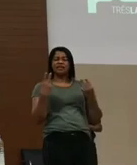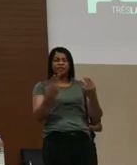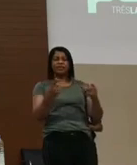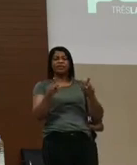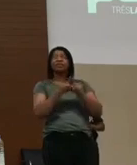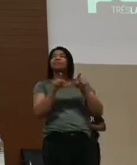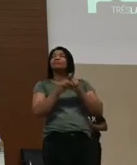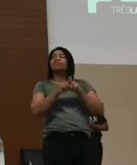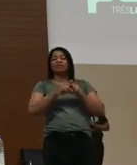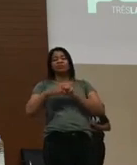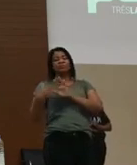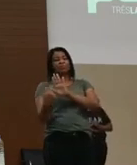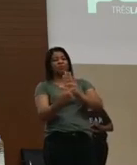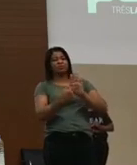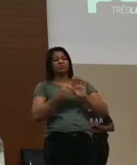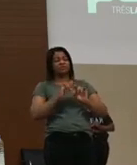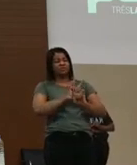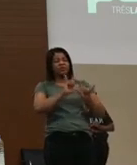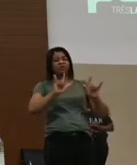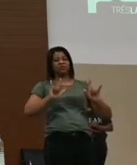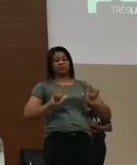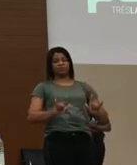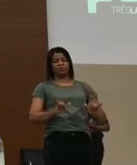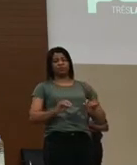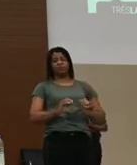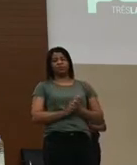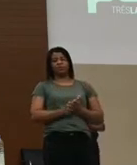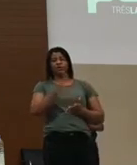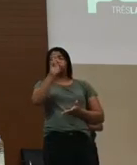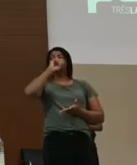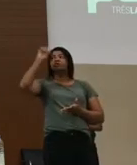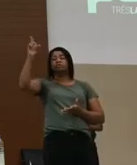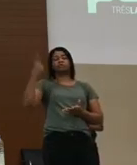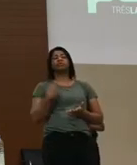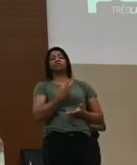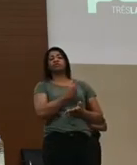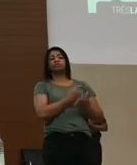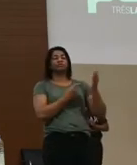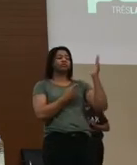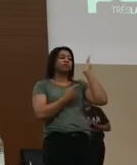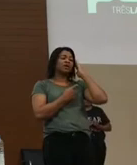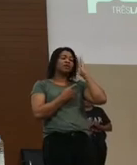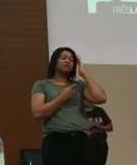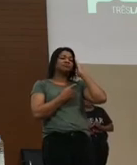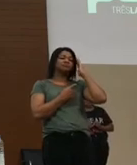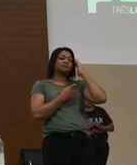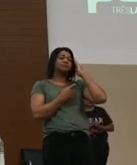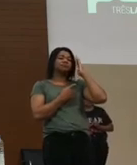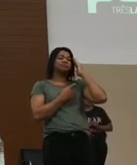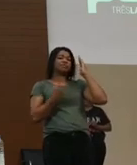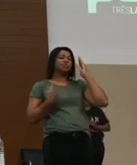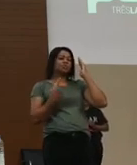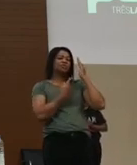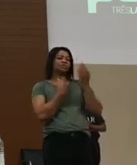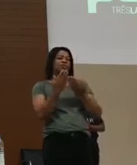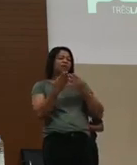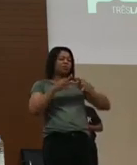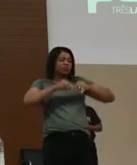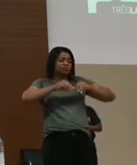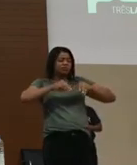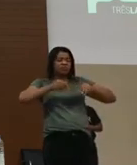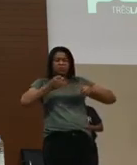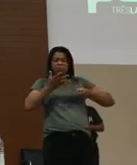nos amou, Senhor, e bem disseste, Senhor, ó Deus, que nós reconhecemos que nós somos pó, ó Deus, e